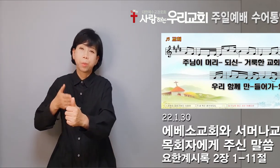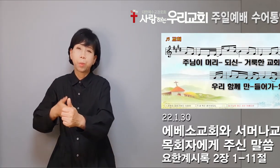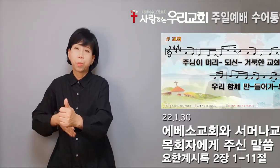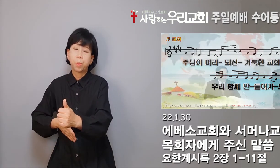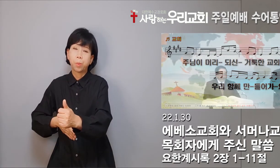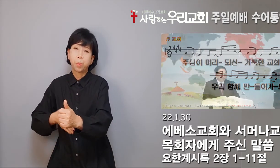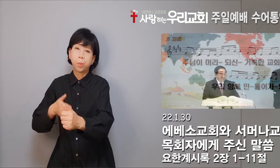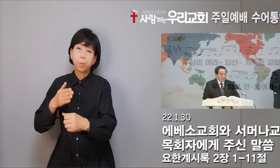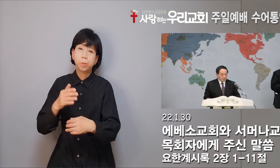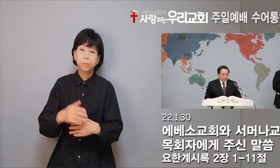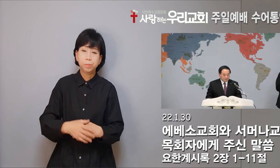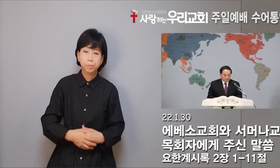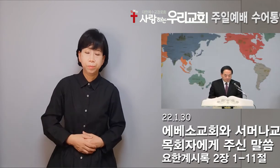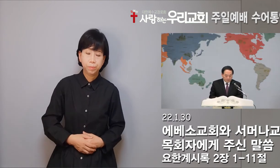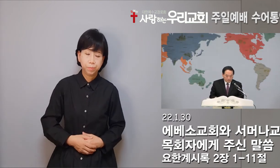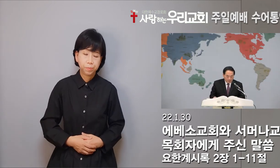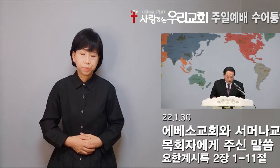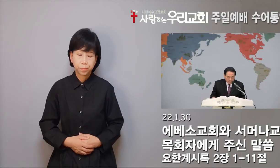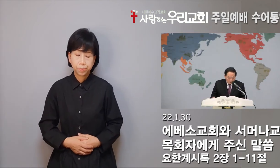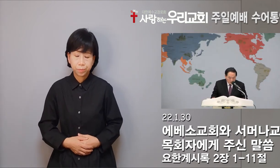가요.